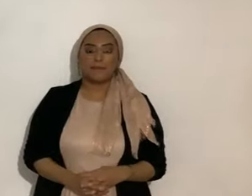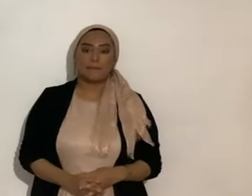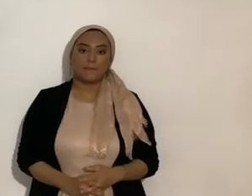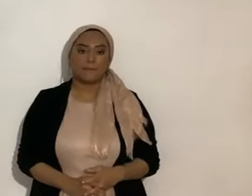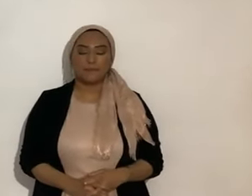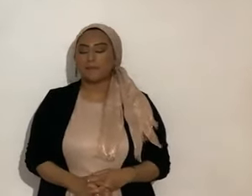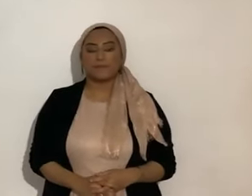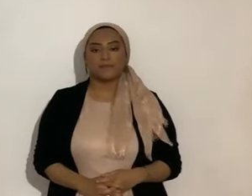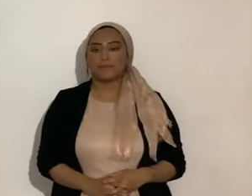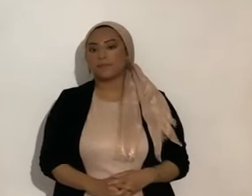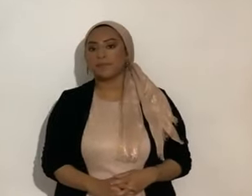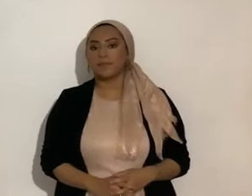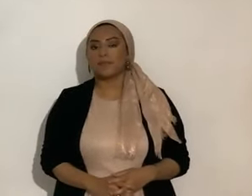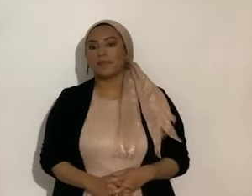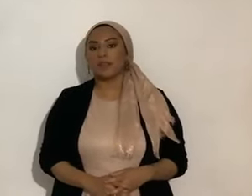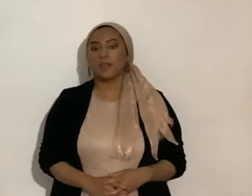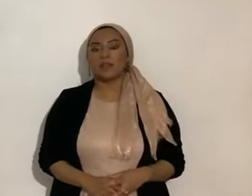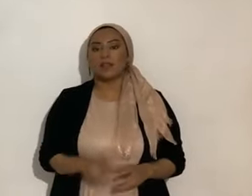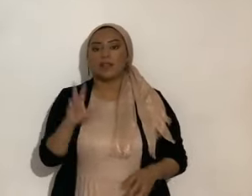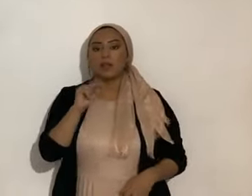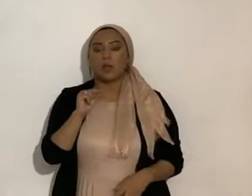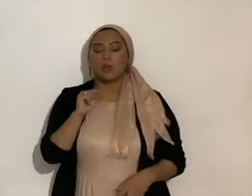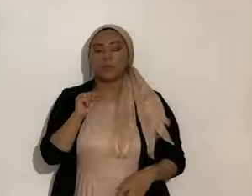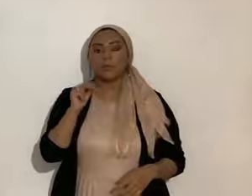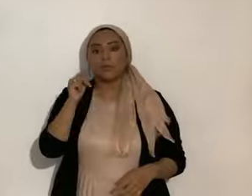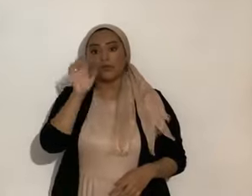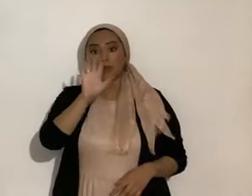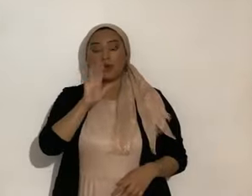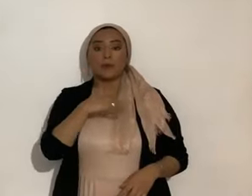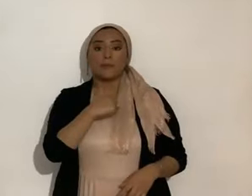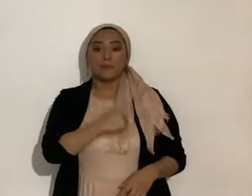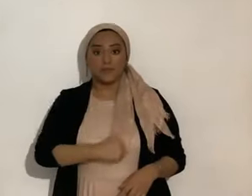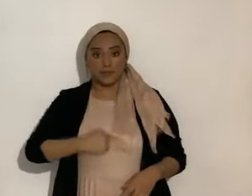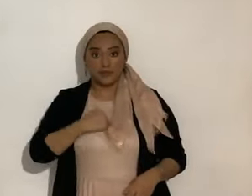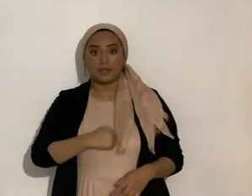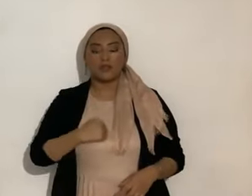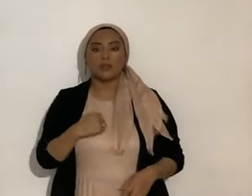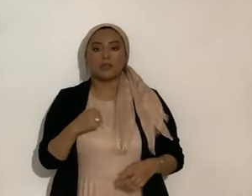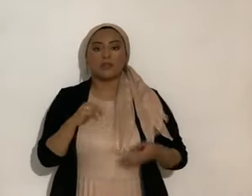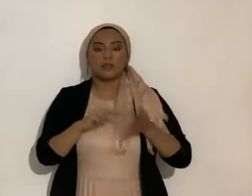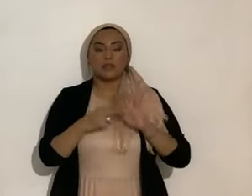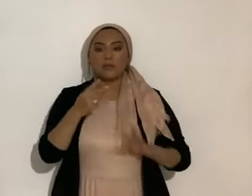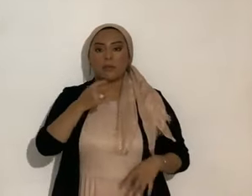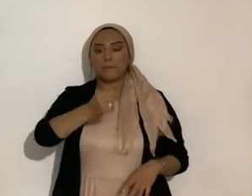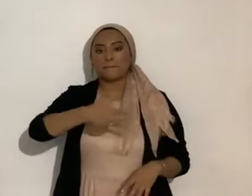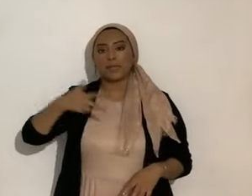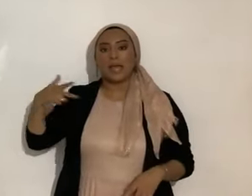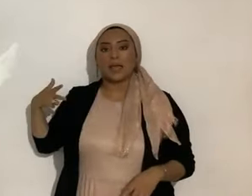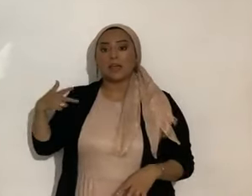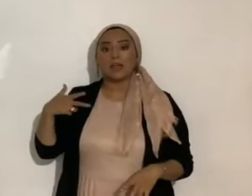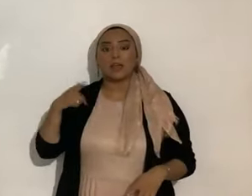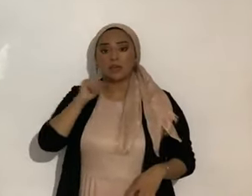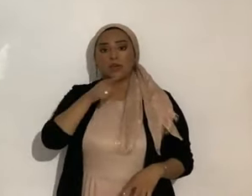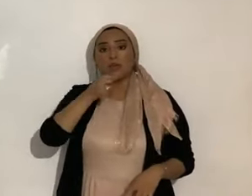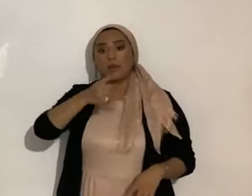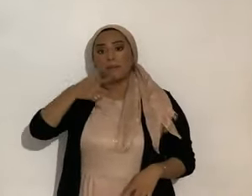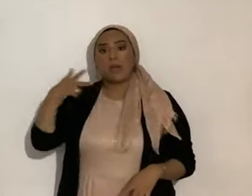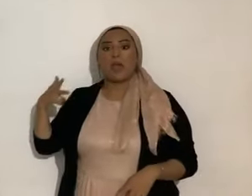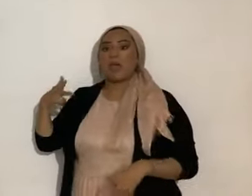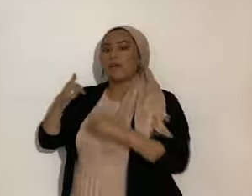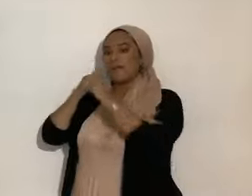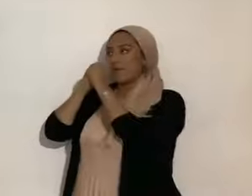¿sí? No, es que Teshuvah, el arrepentimiento, sí, es Shuvah, regresar a los